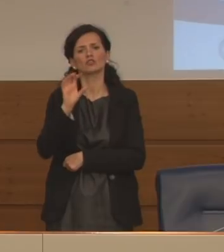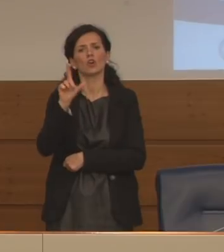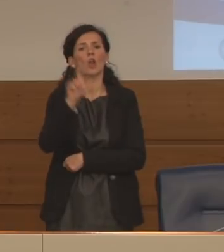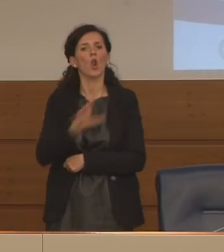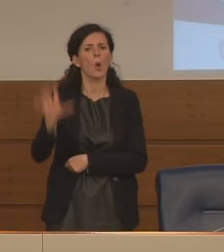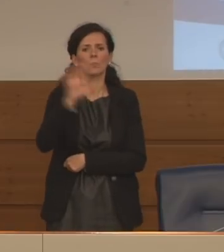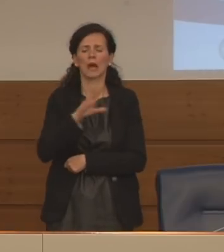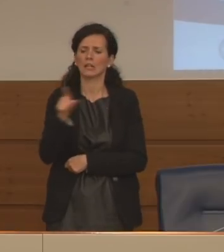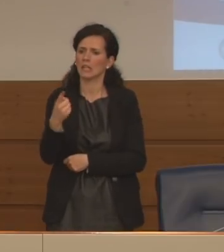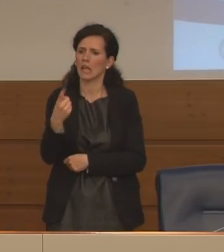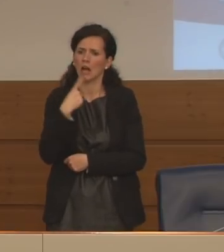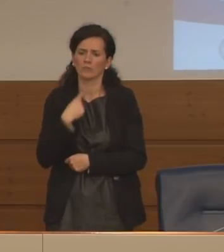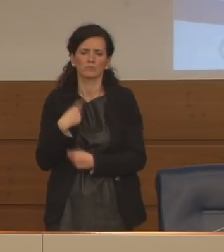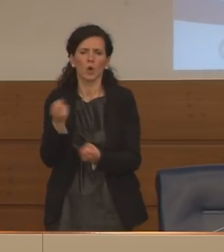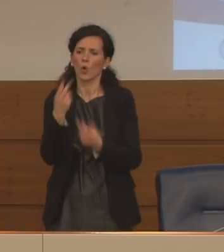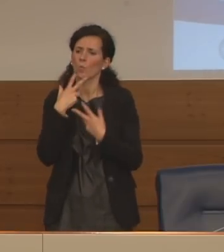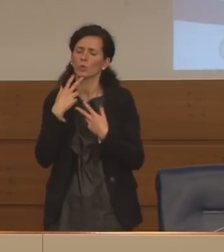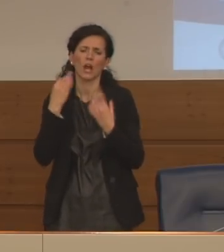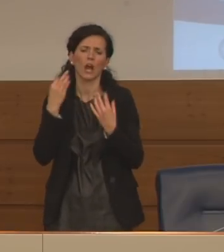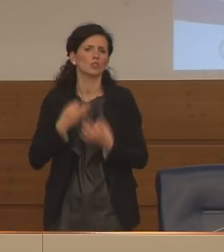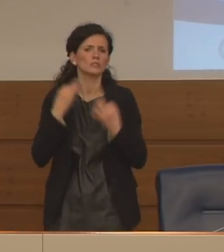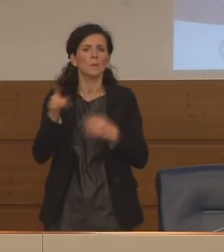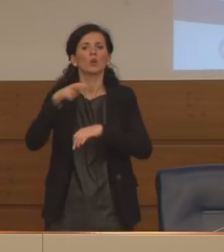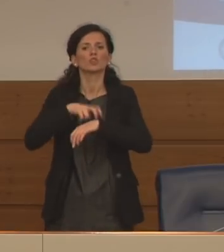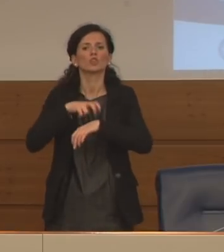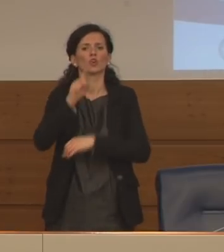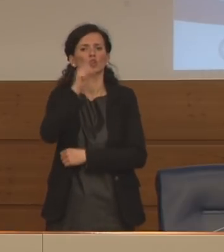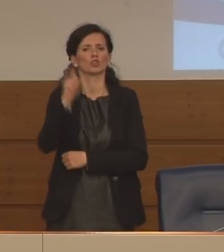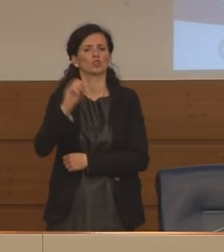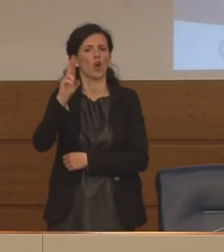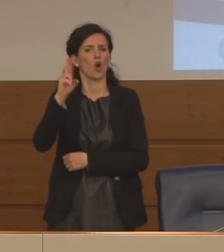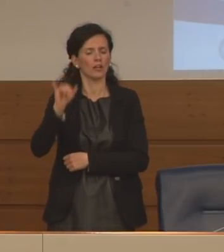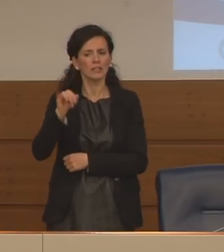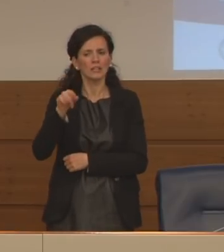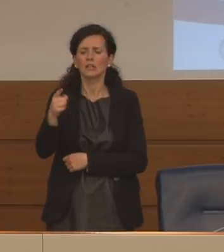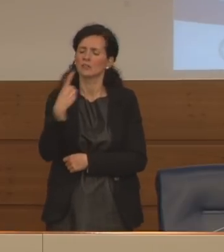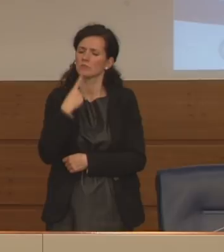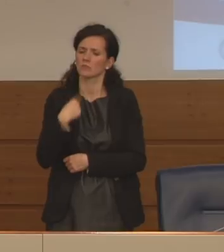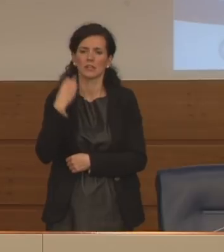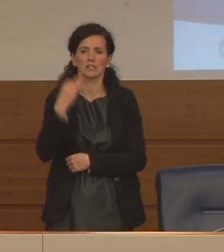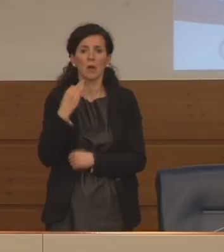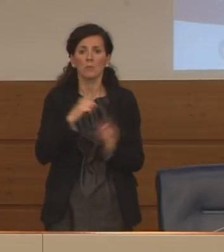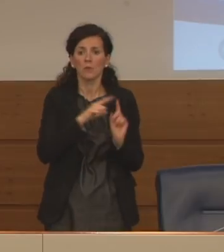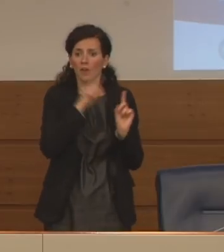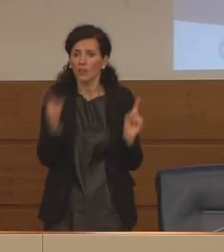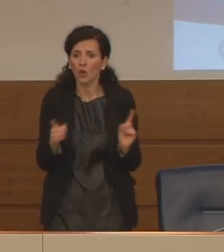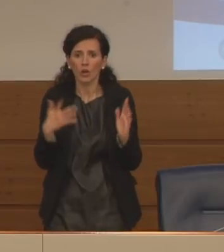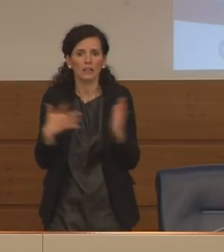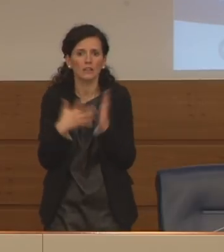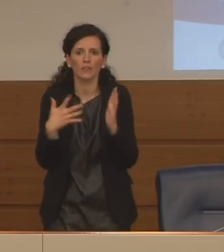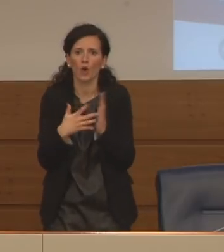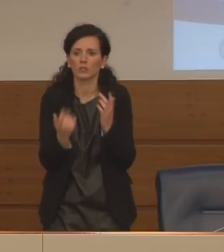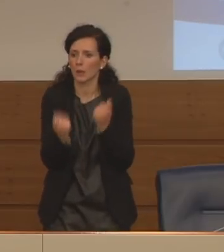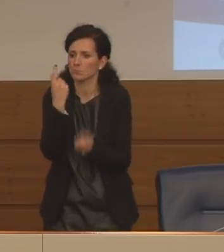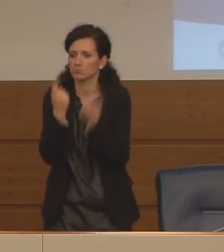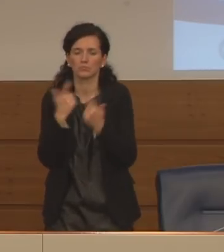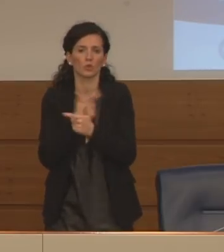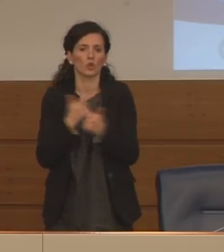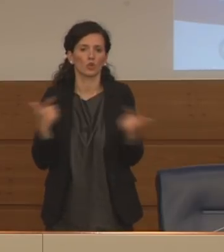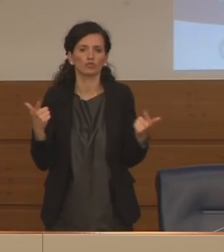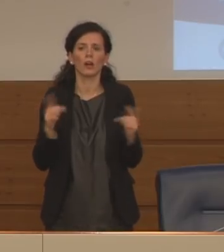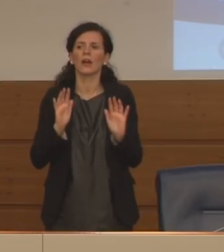il dottor zoli quindi per noi non ci sono difficoltà e evidente che